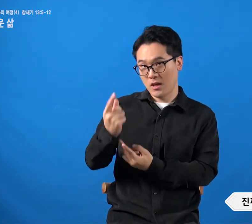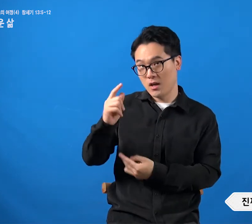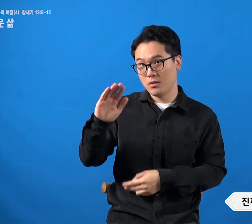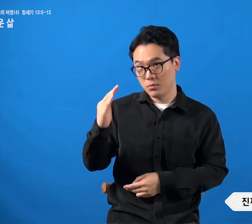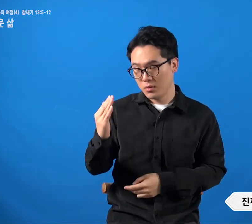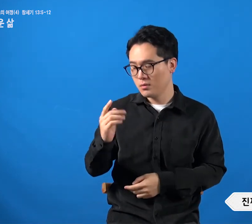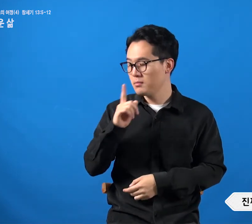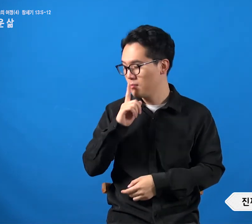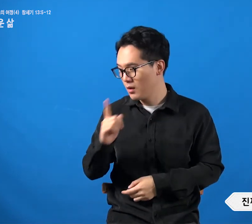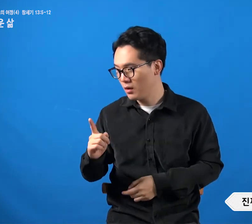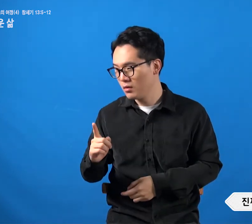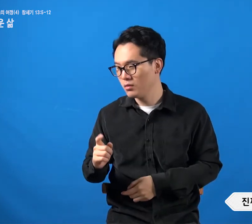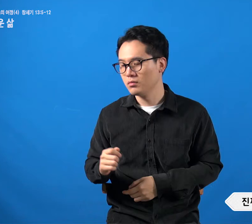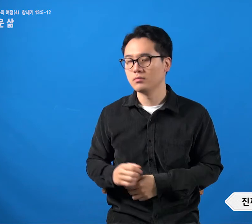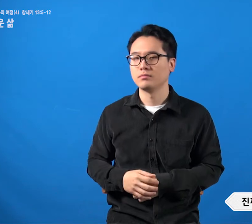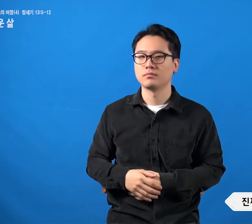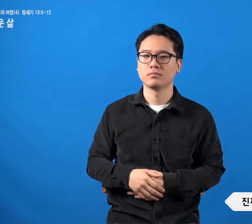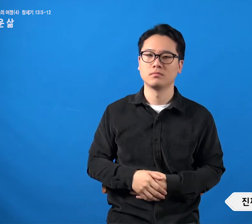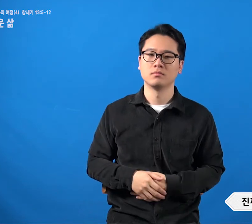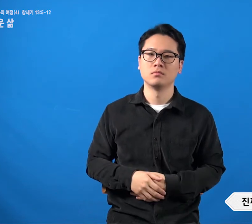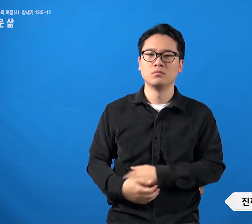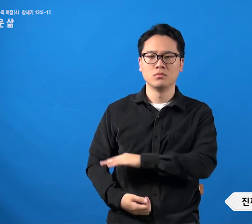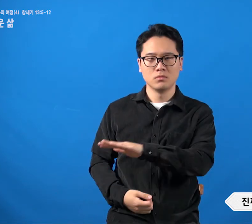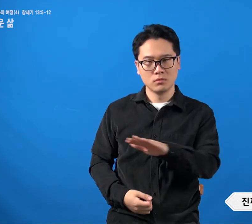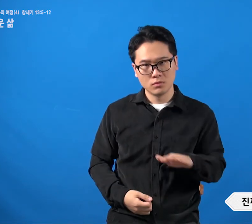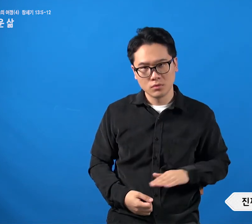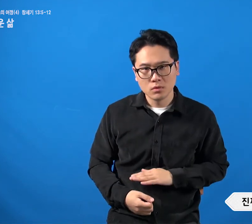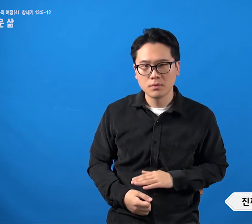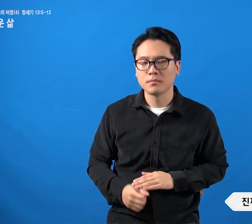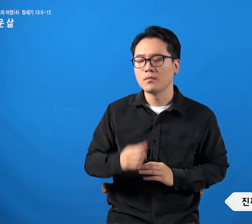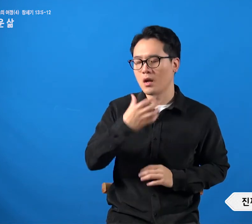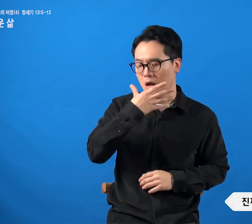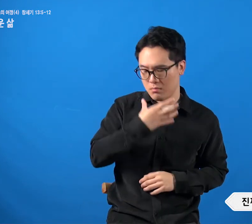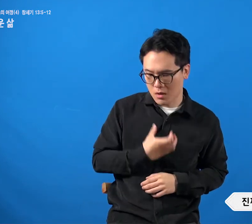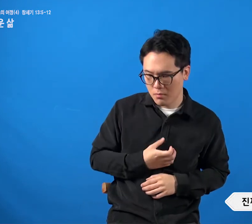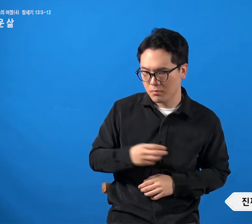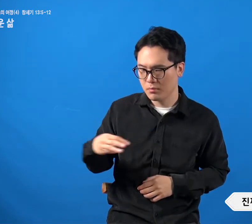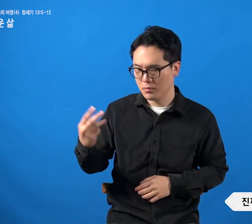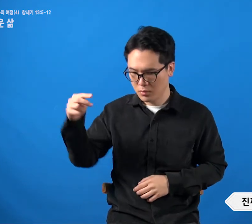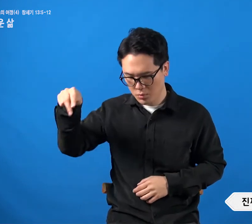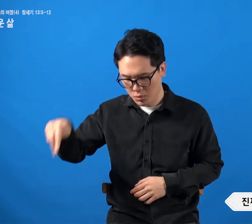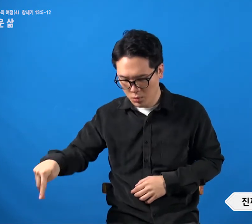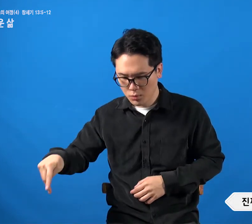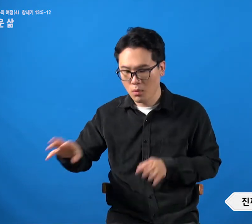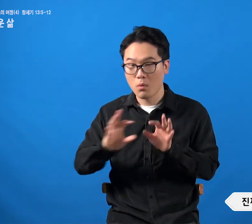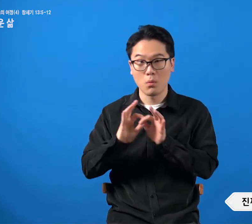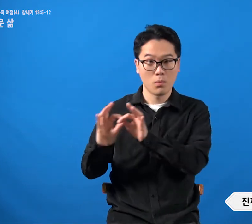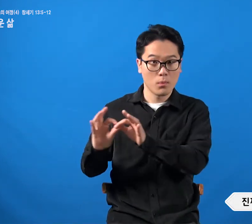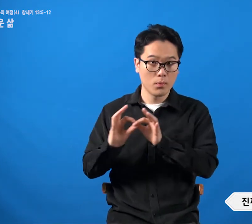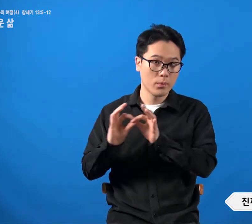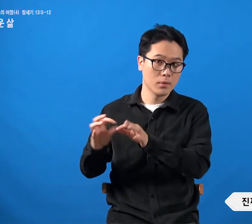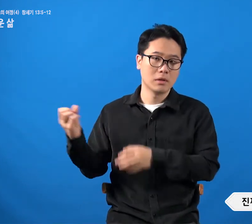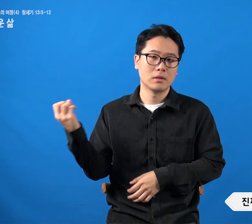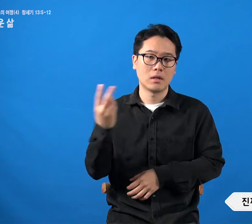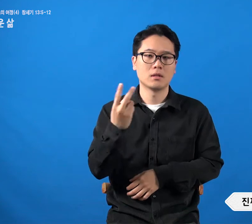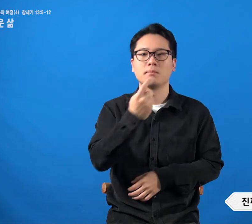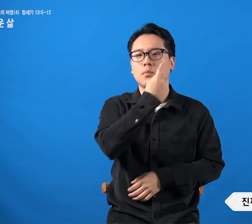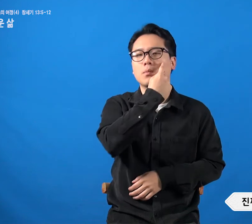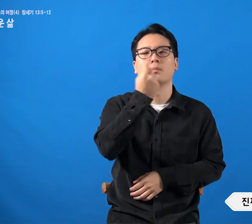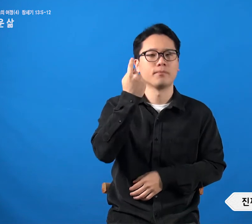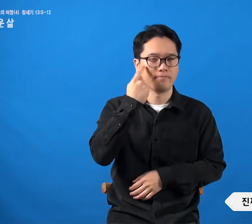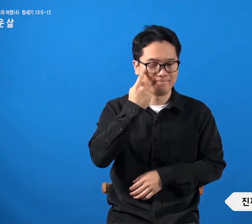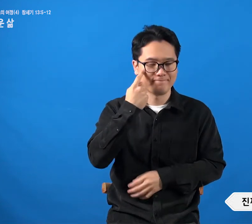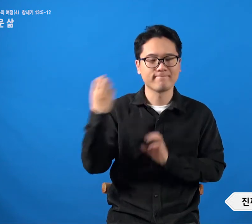되었다고 말합니다. 우리는 고륙이다 라고 이야기하며 아브라함은 롯과의 관계를 다시 한번